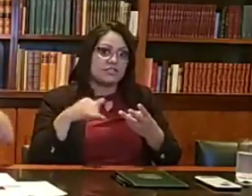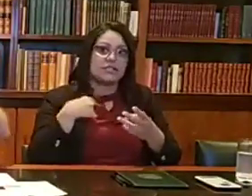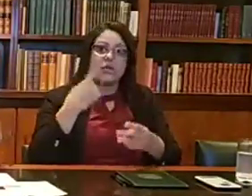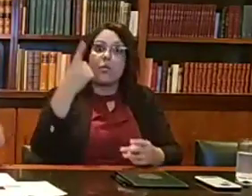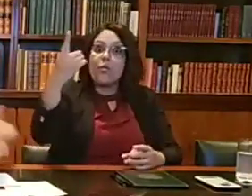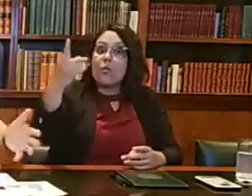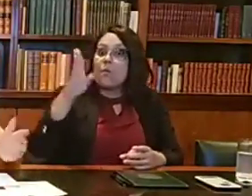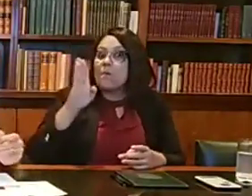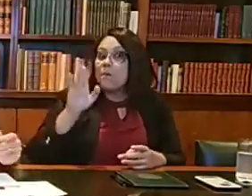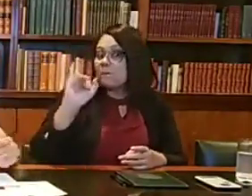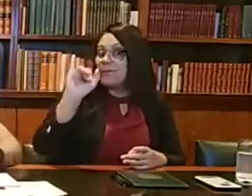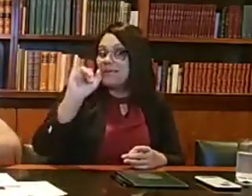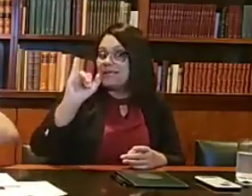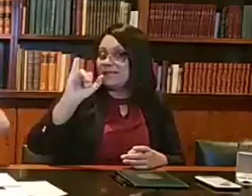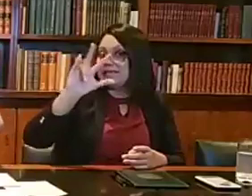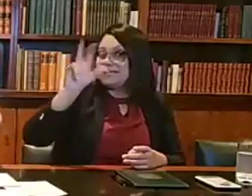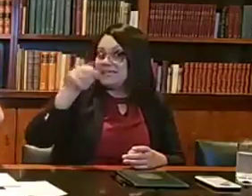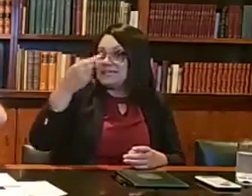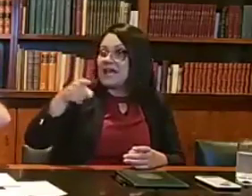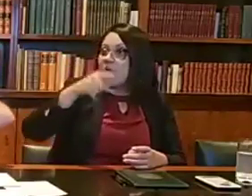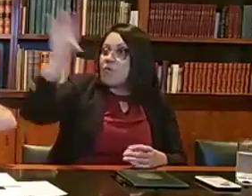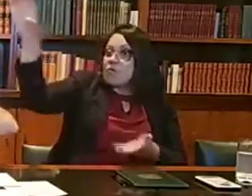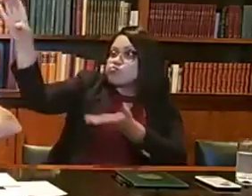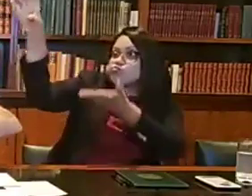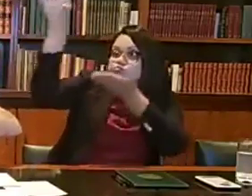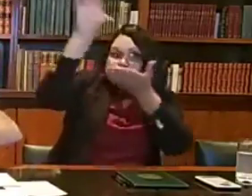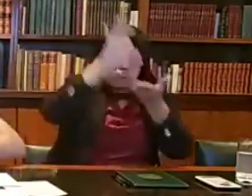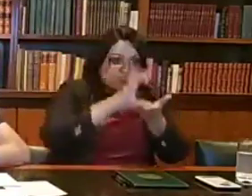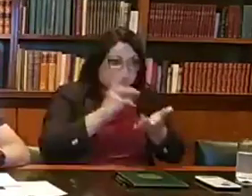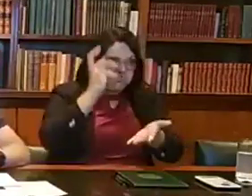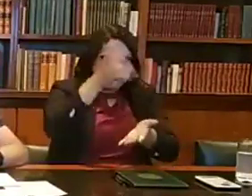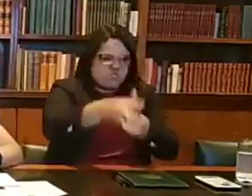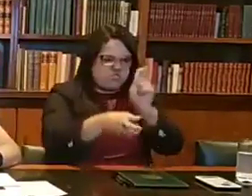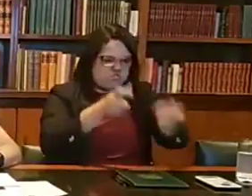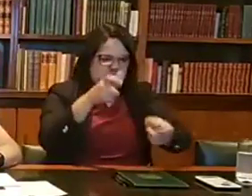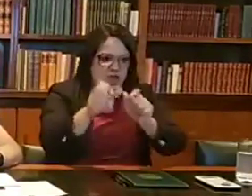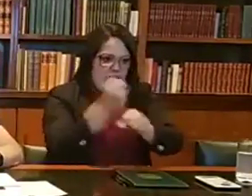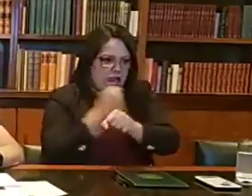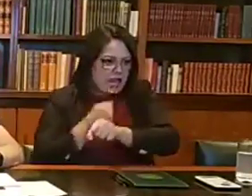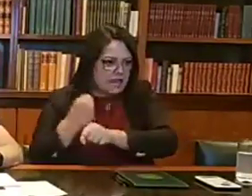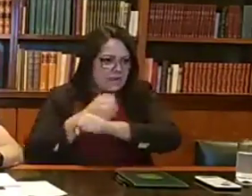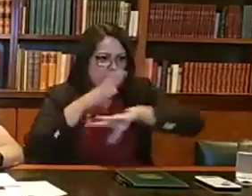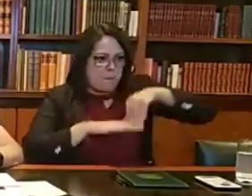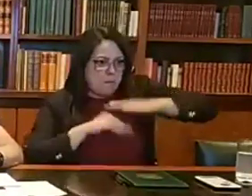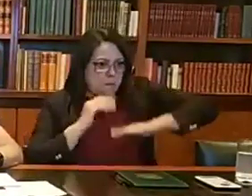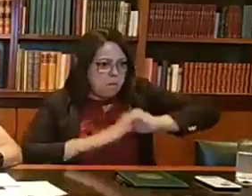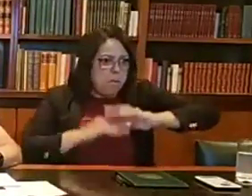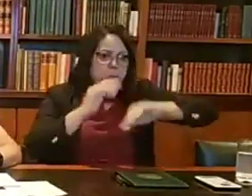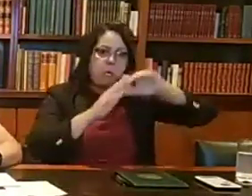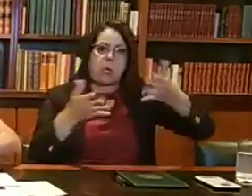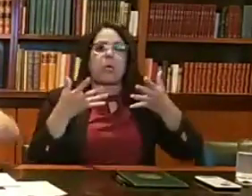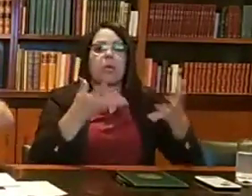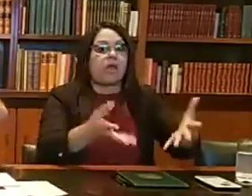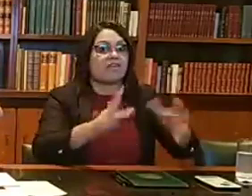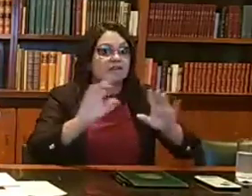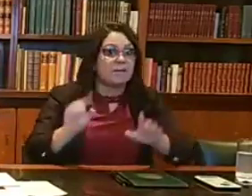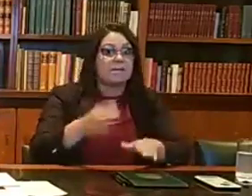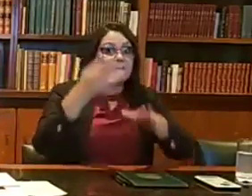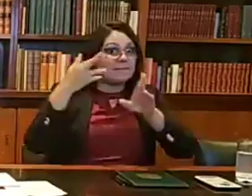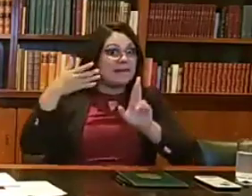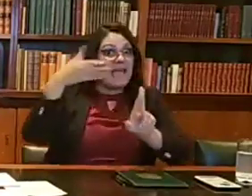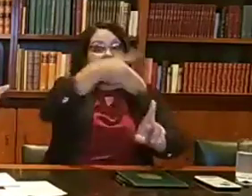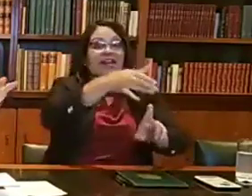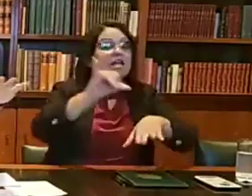para cá para investir naquela área. Seria o maior polo turístico do mundo. Me parece que, eu não